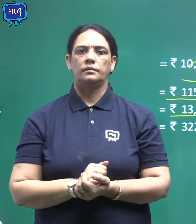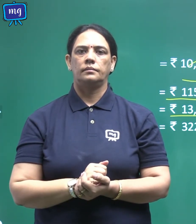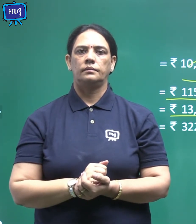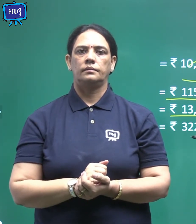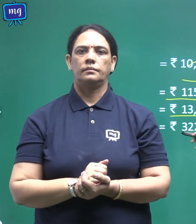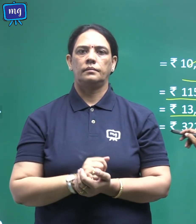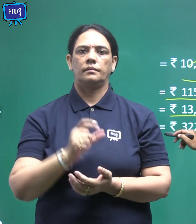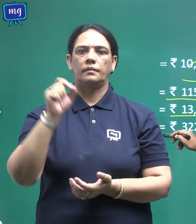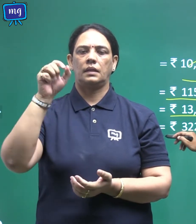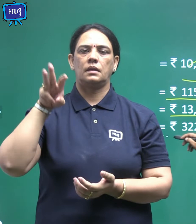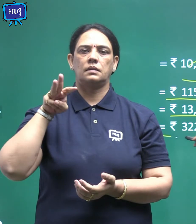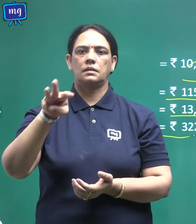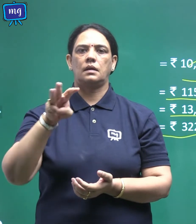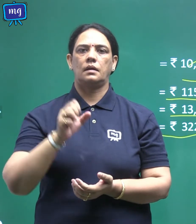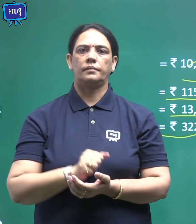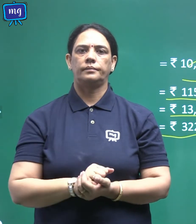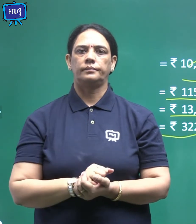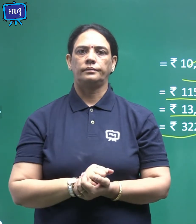10,000